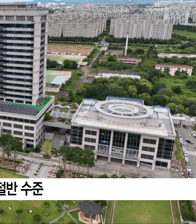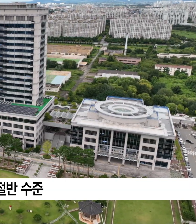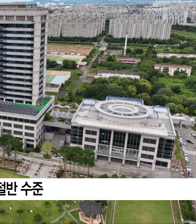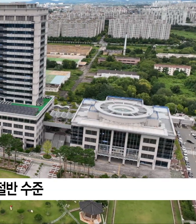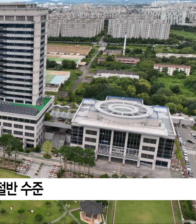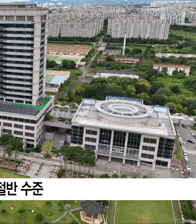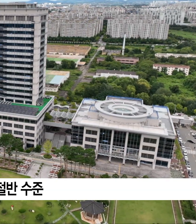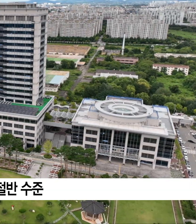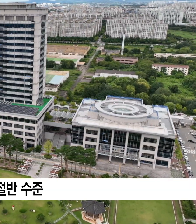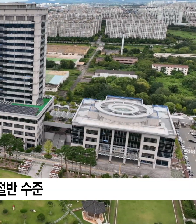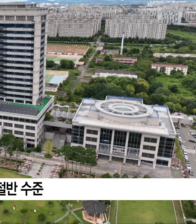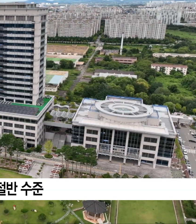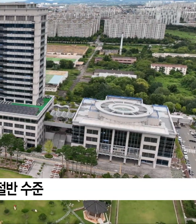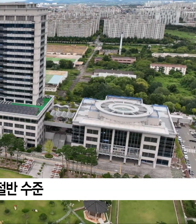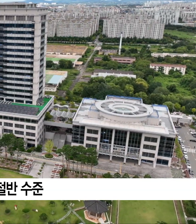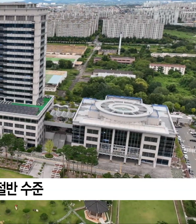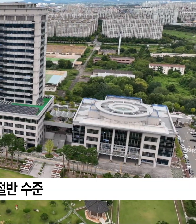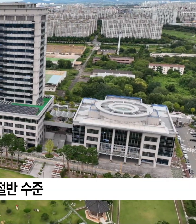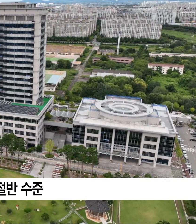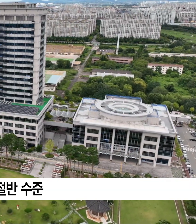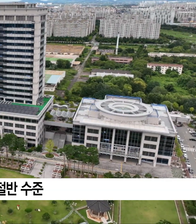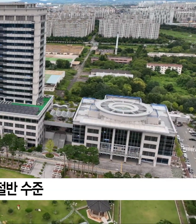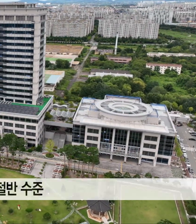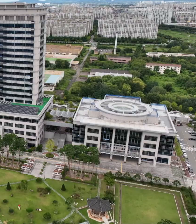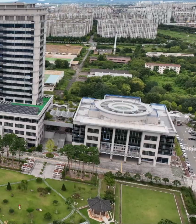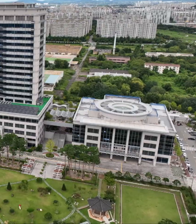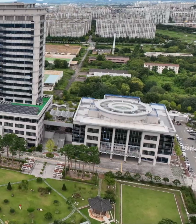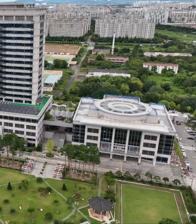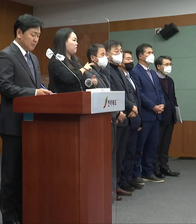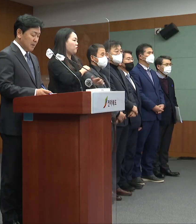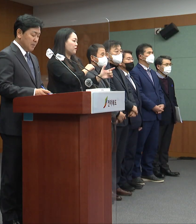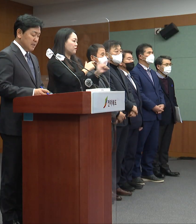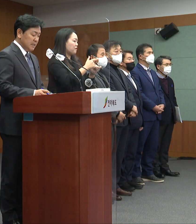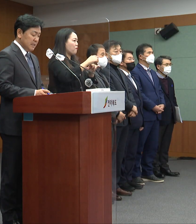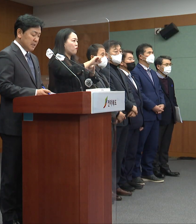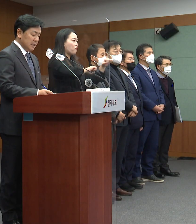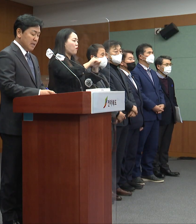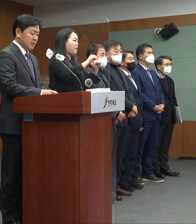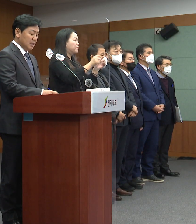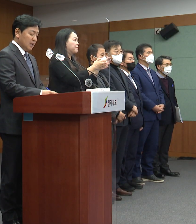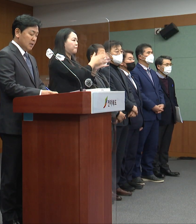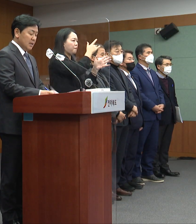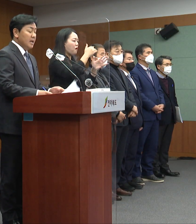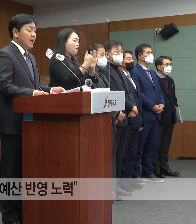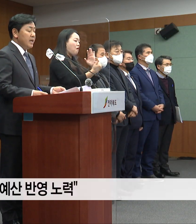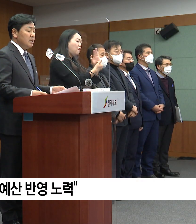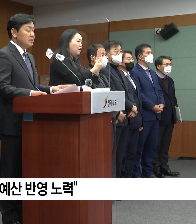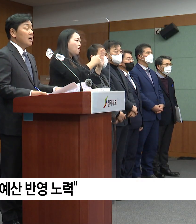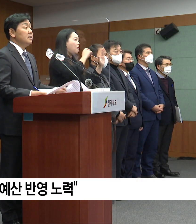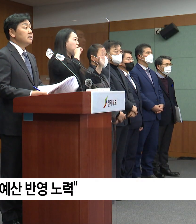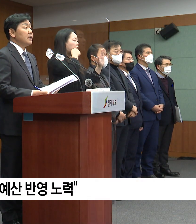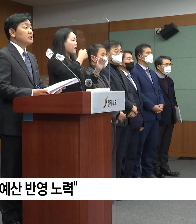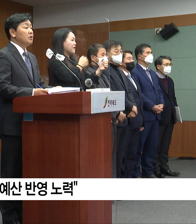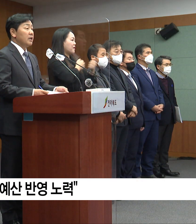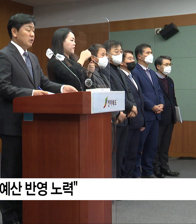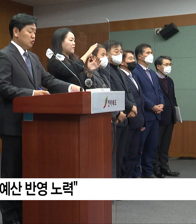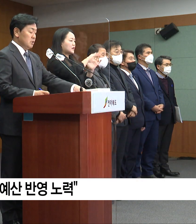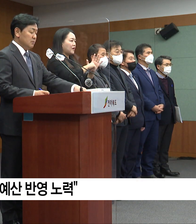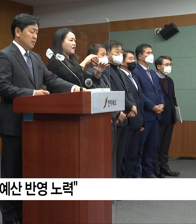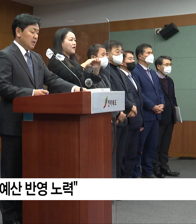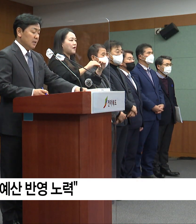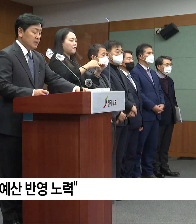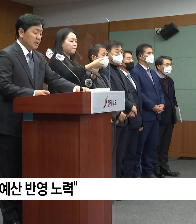증가율 5.1%의 절반에도 미치지 못했습니다. 또 일부 사업의 경우 반영 예산이